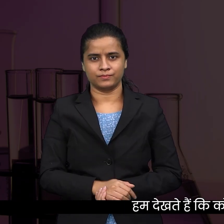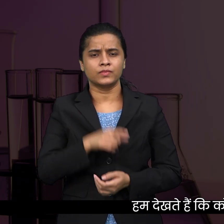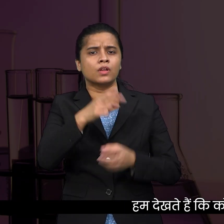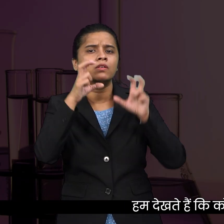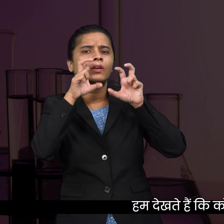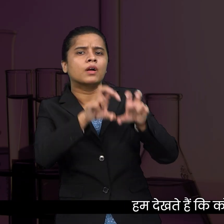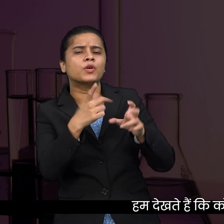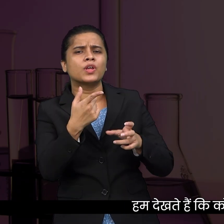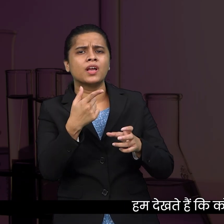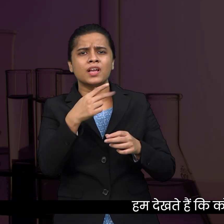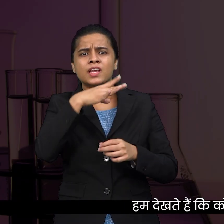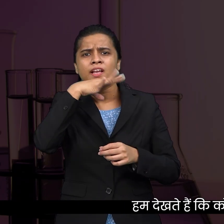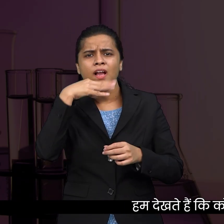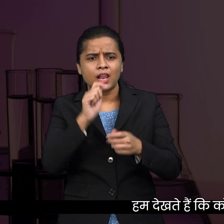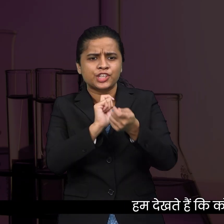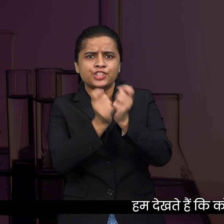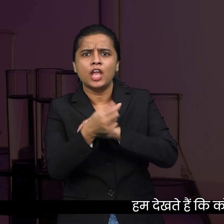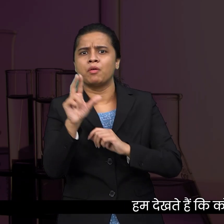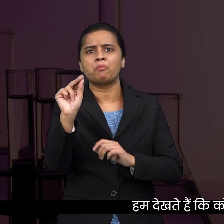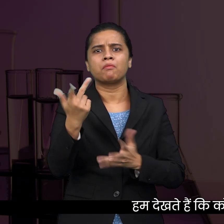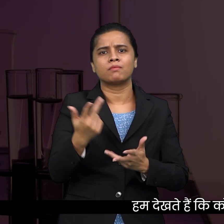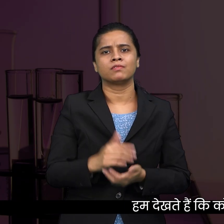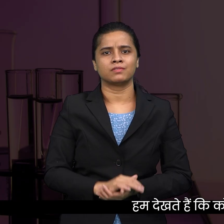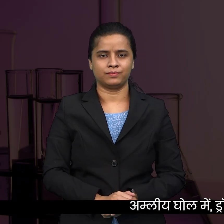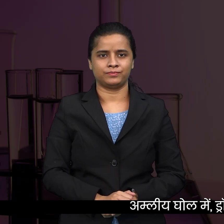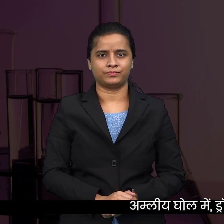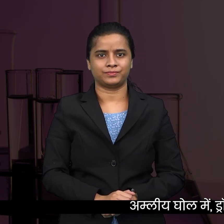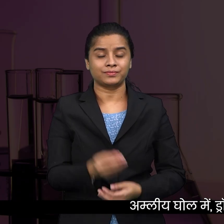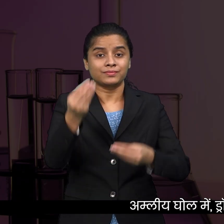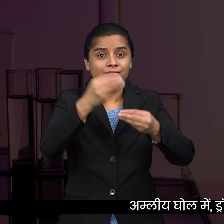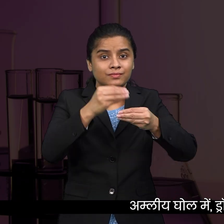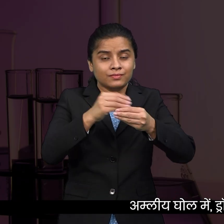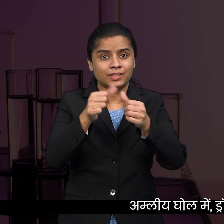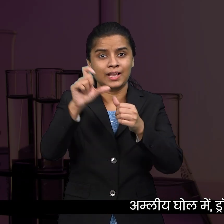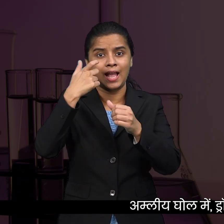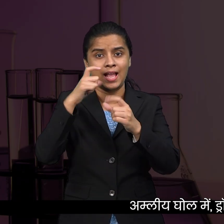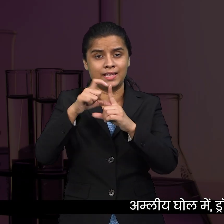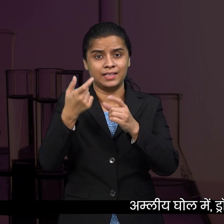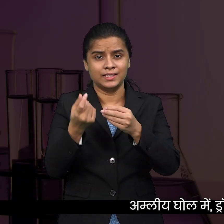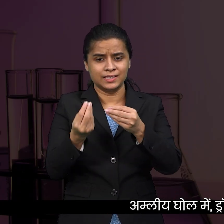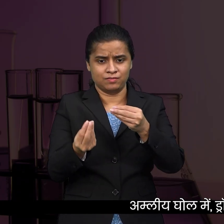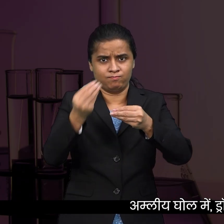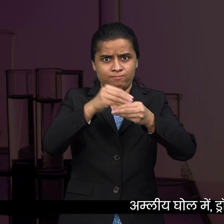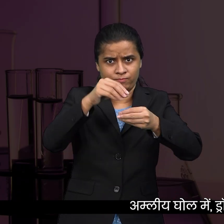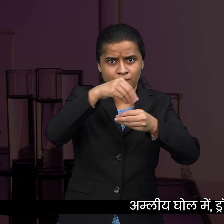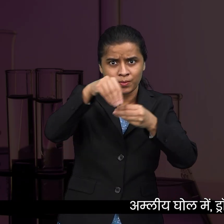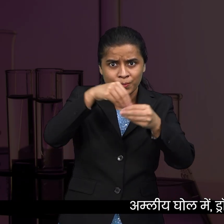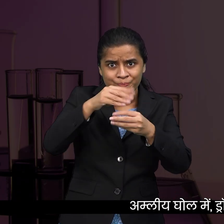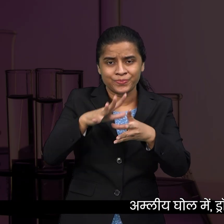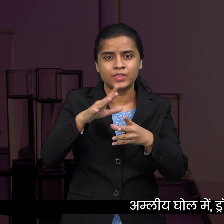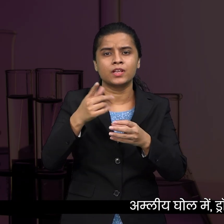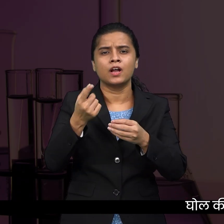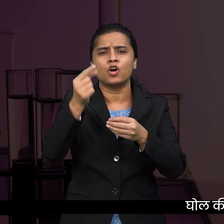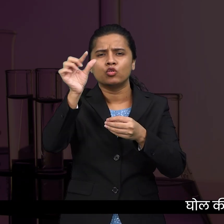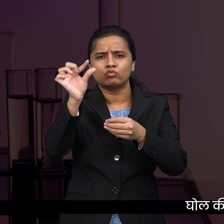हम देखते हैं कि कोई रंग परिवर्तन नहीं होता है। अम्लीय घोल में ड्रॉपर से सोडियम